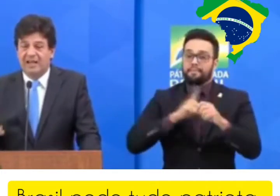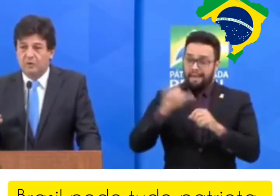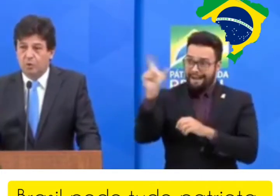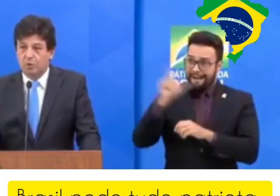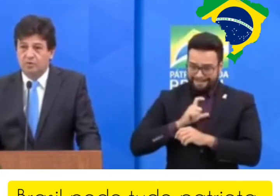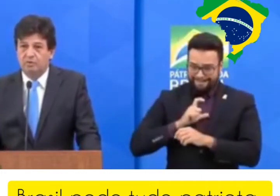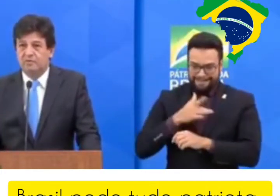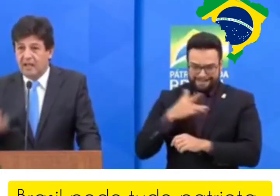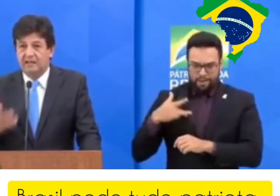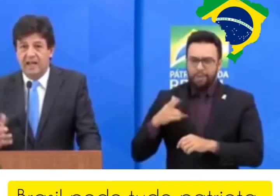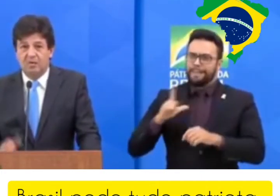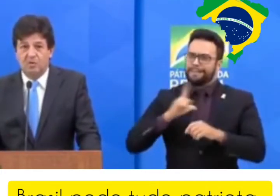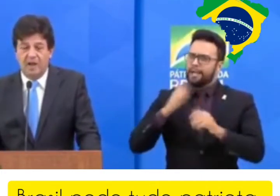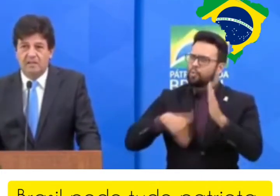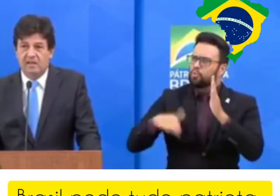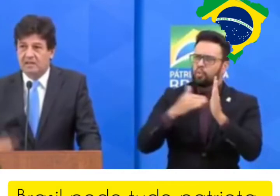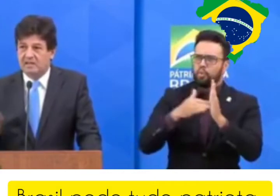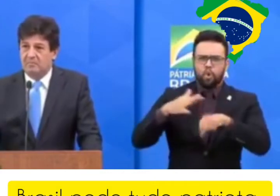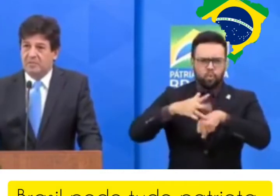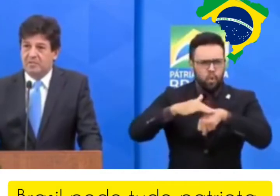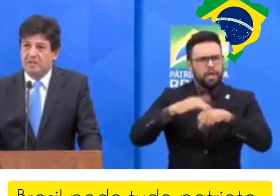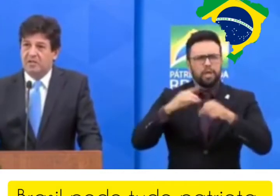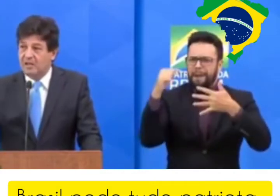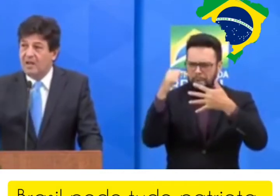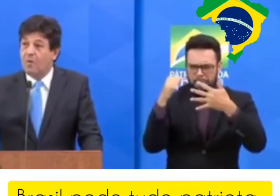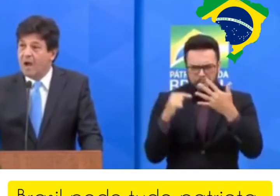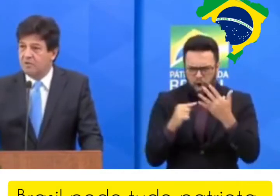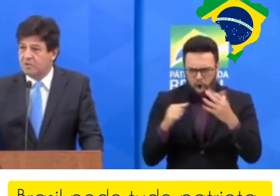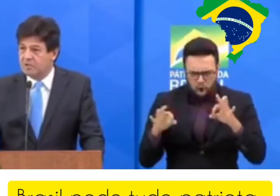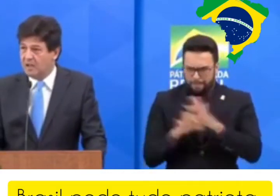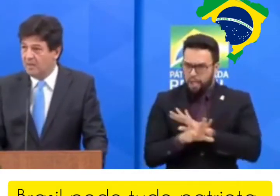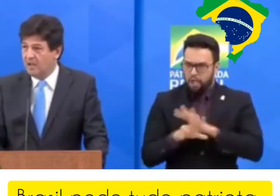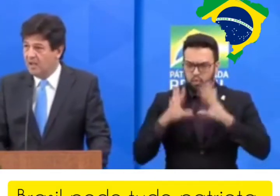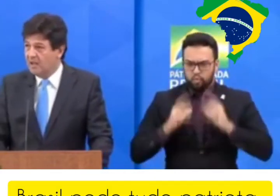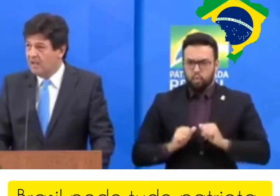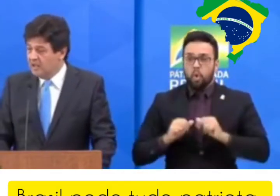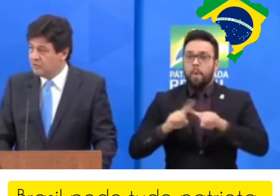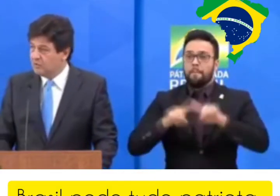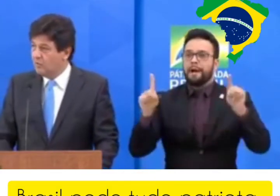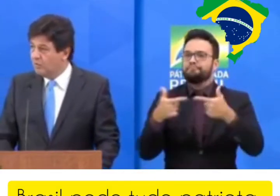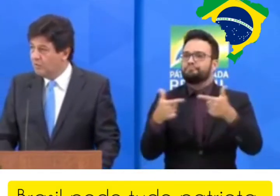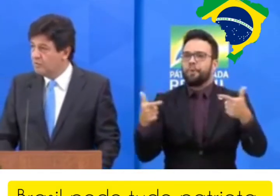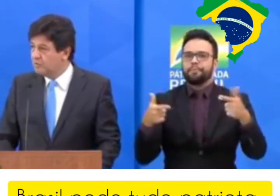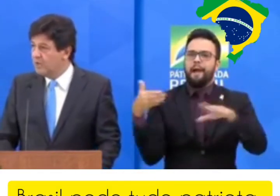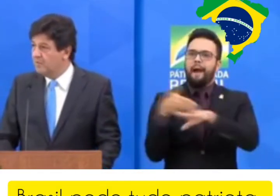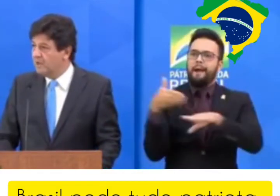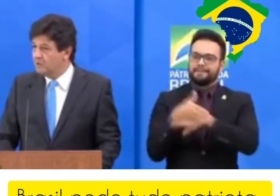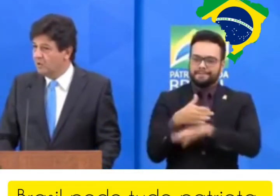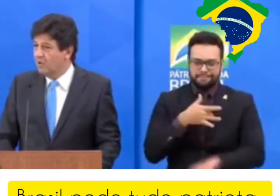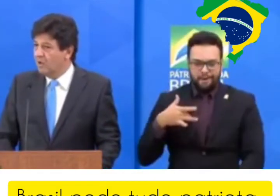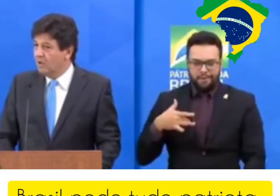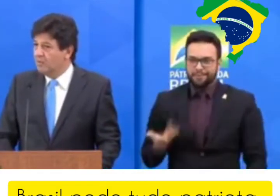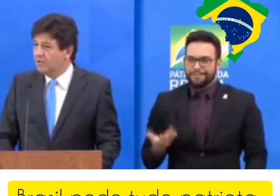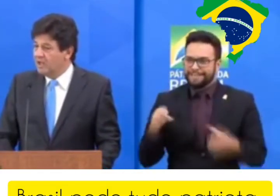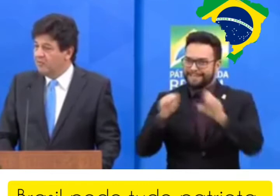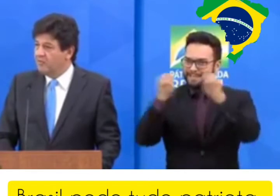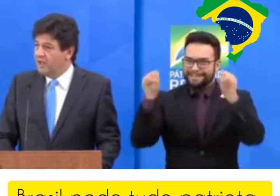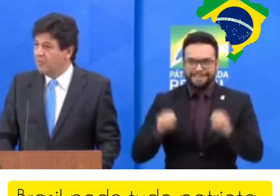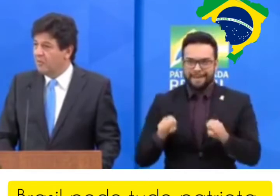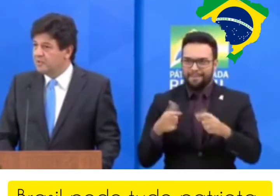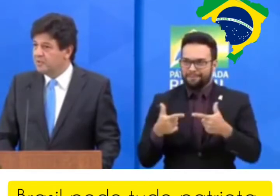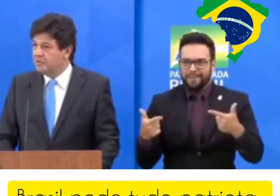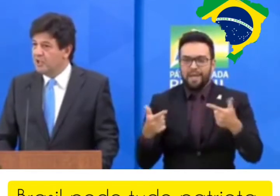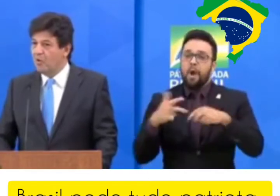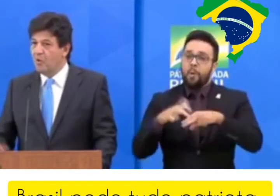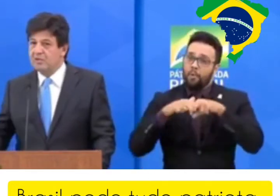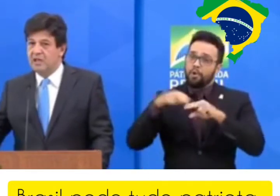saúde, tem tudo, tem até a doença e simplesmente não há o sistema. Isso o mundo experimentou por ter